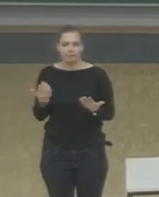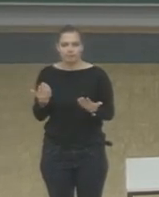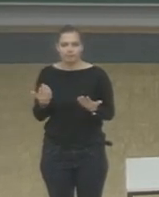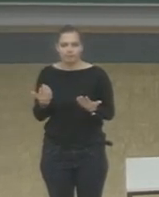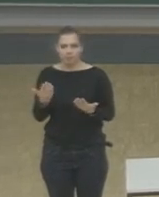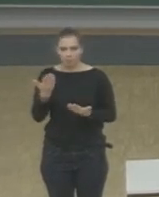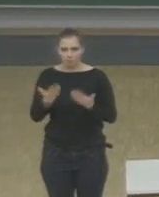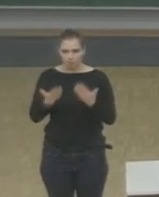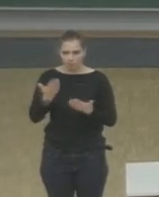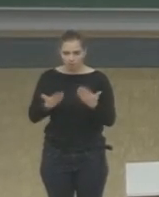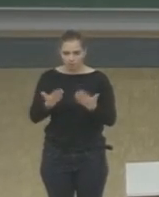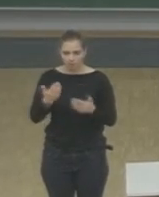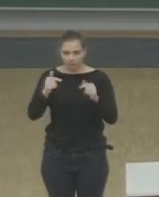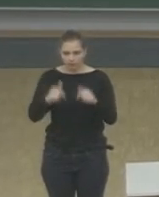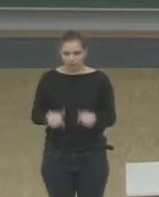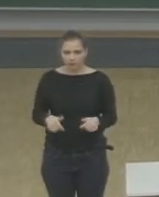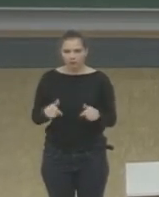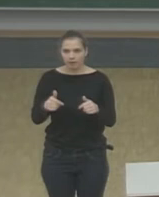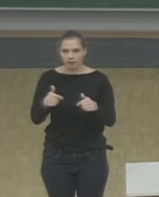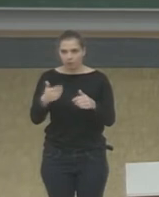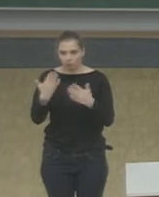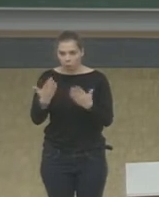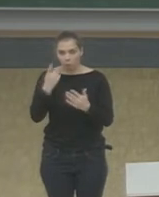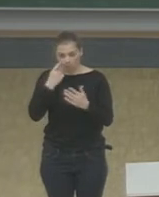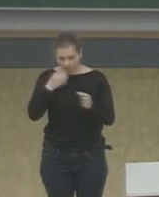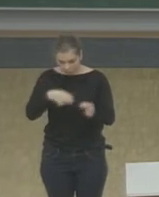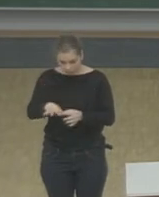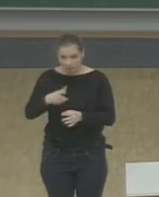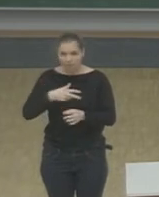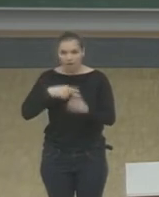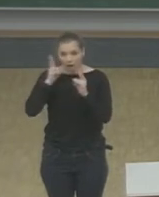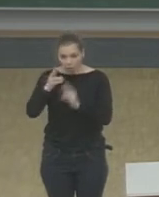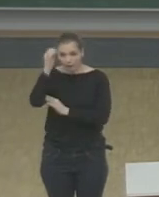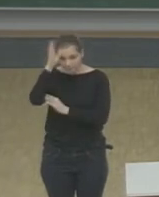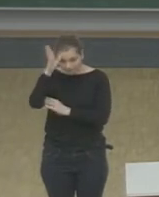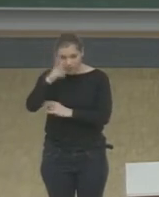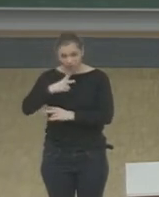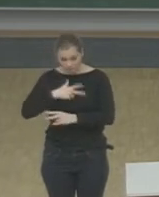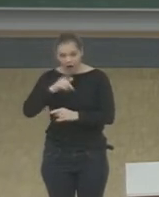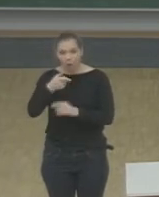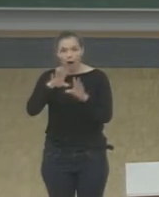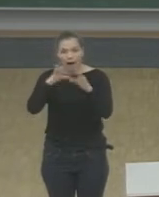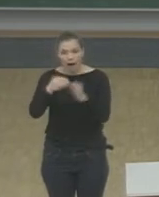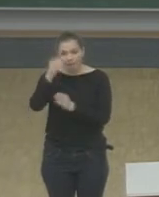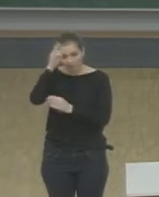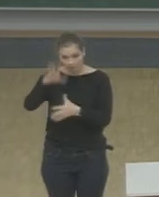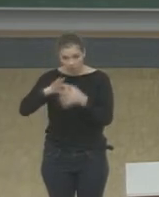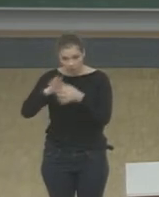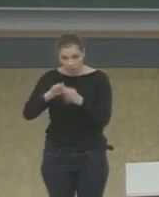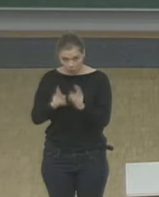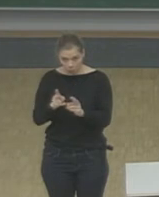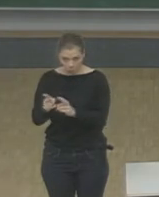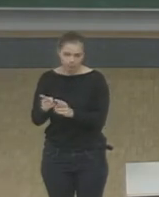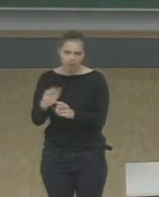etwas mit Bildung bzw. Allgemeinbildung zu tun hat bzw. überhaupt haben soll, bedarf aber offenbar einer etwas